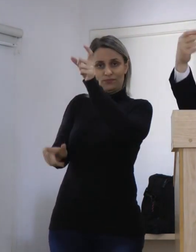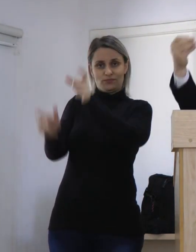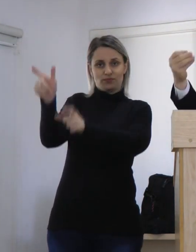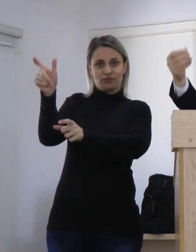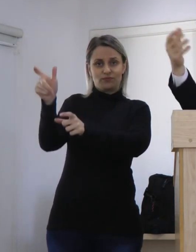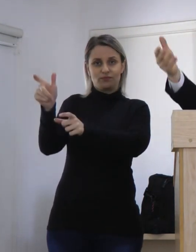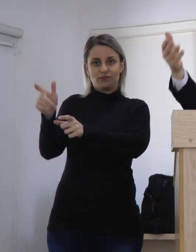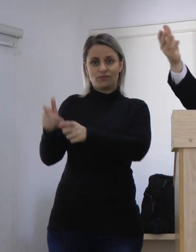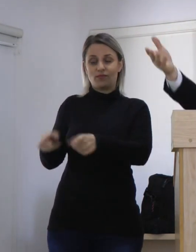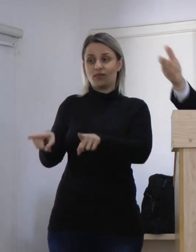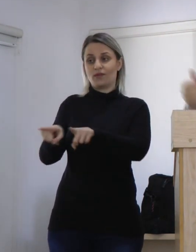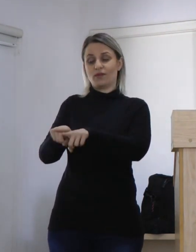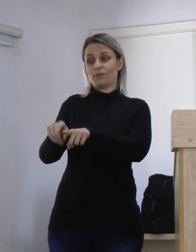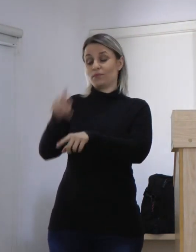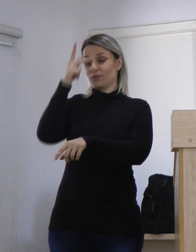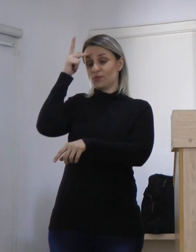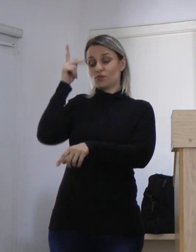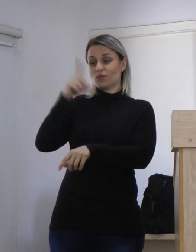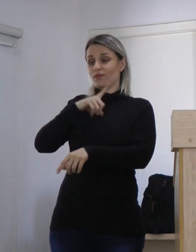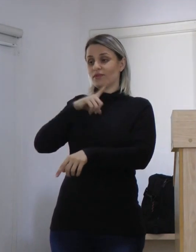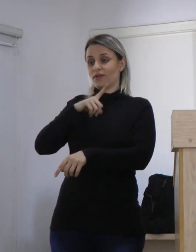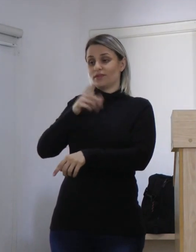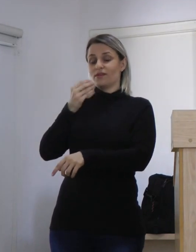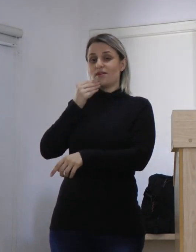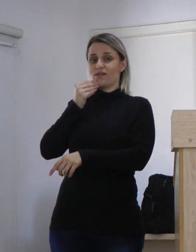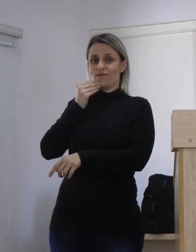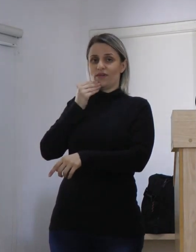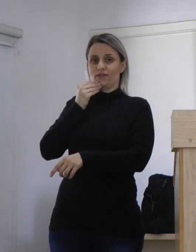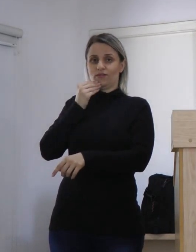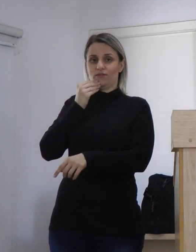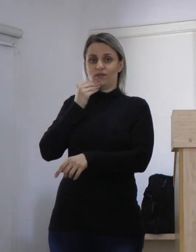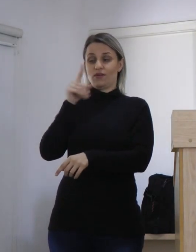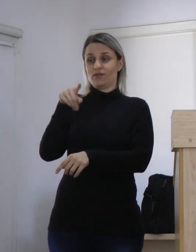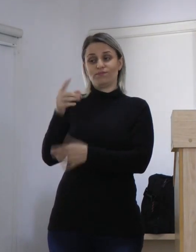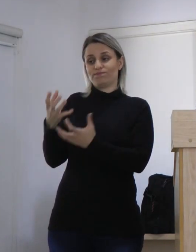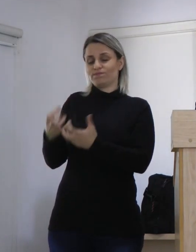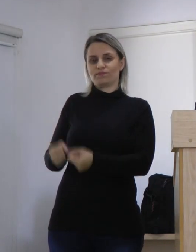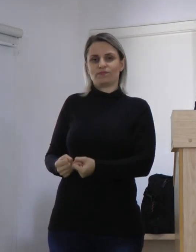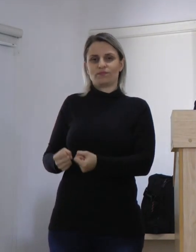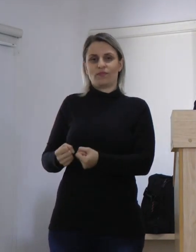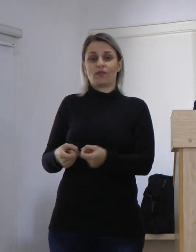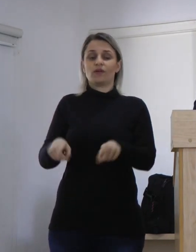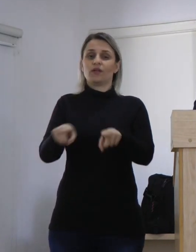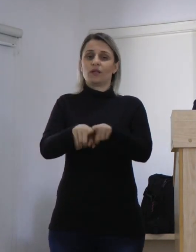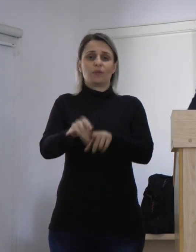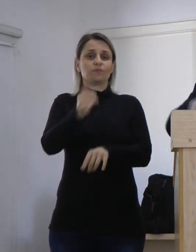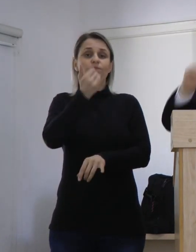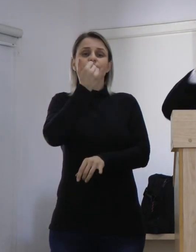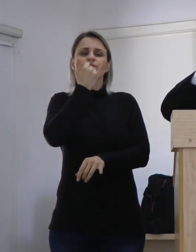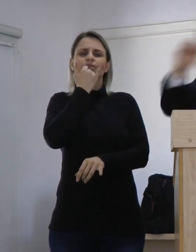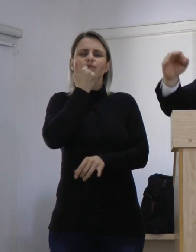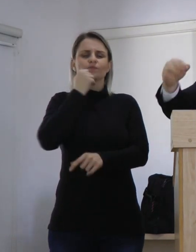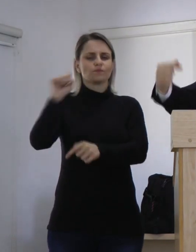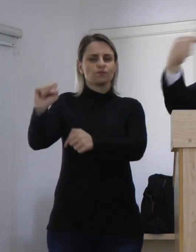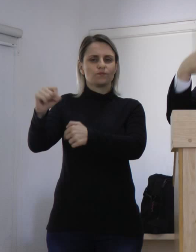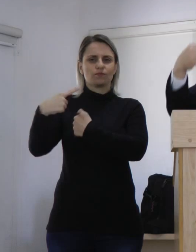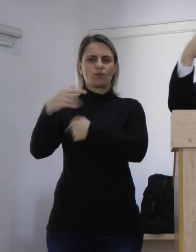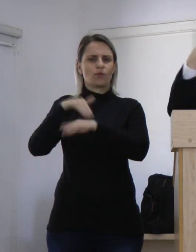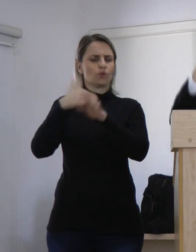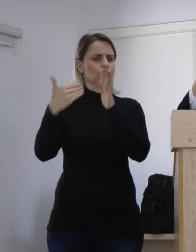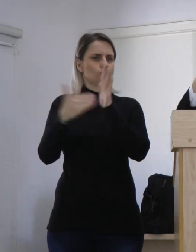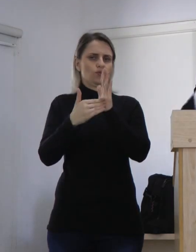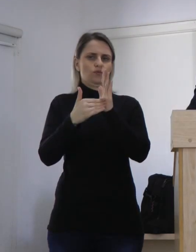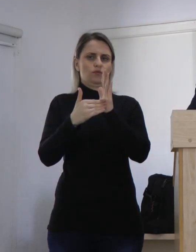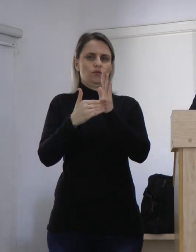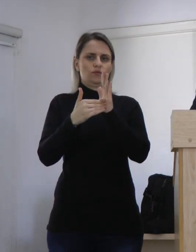indulgência é clemência para o defeito do próximo, e o perdão das ofensas. Perdão de todas as ofensas,